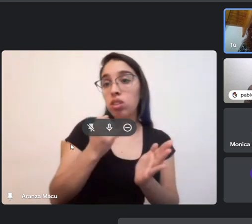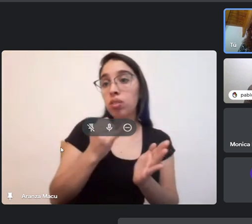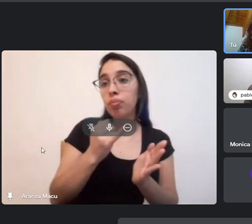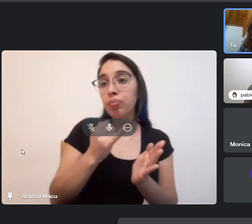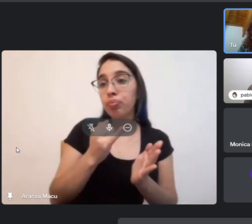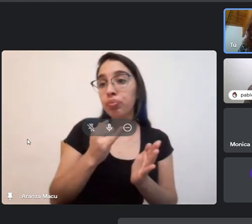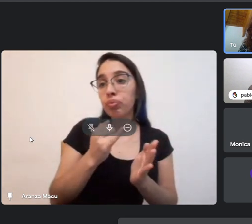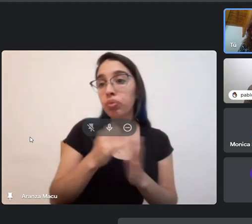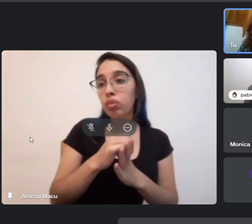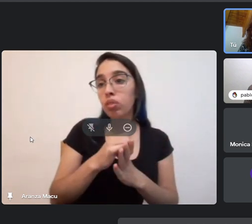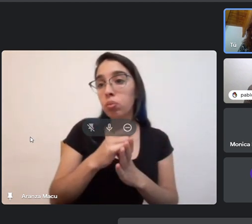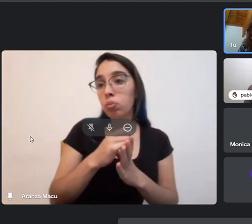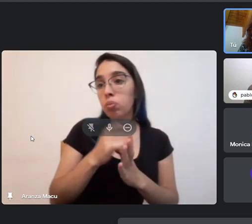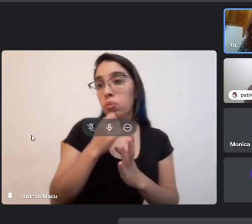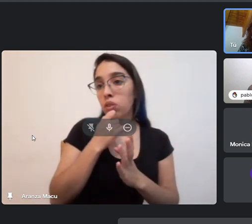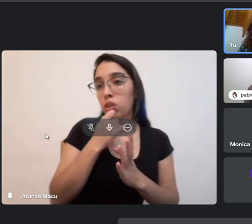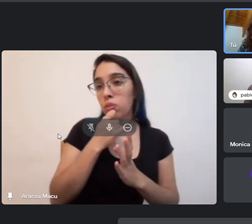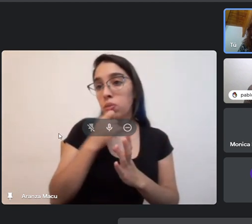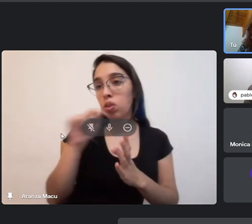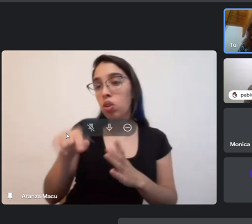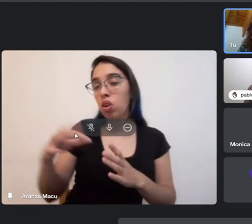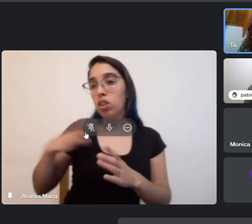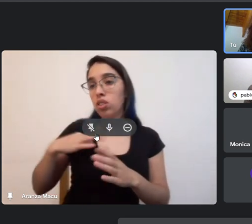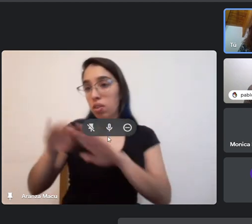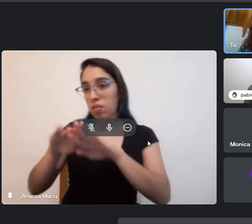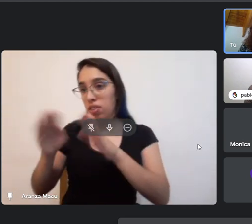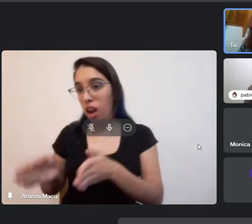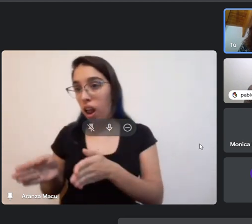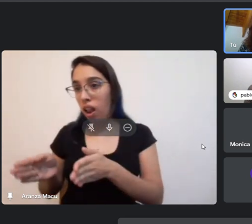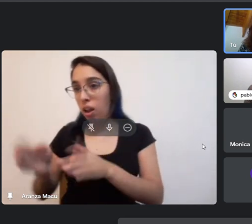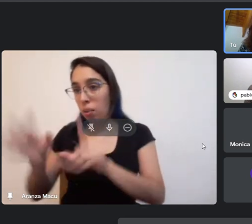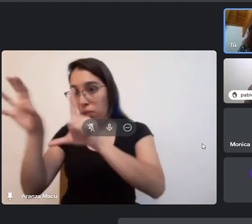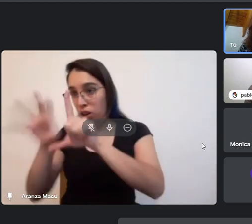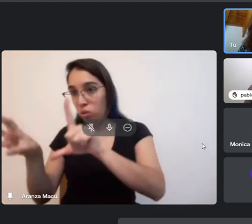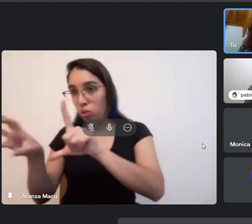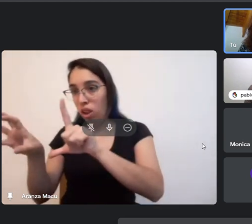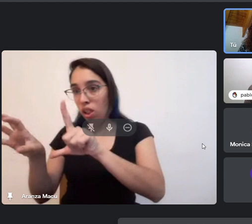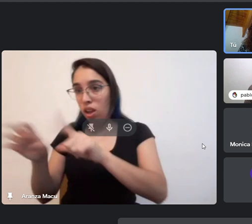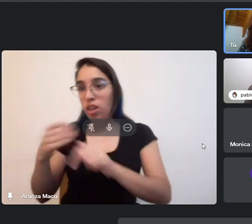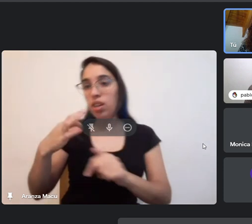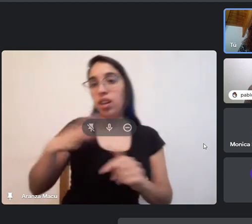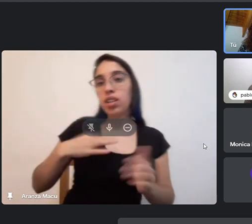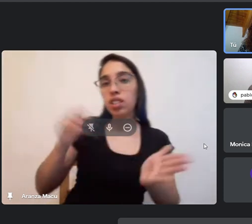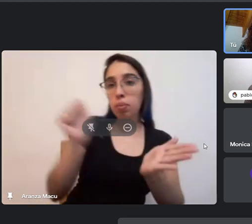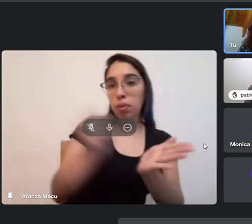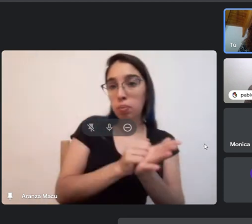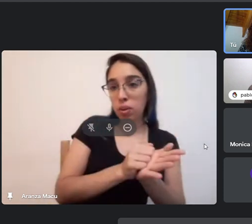El final es virtual, el recuperatorio es presencial.